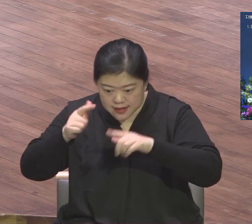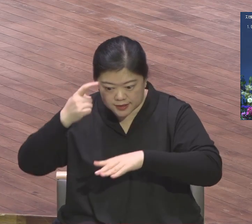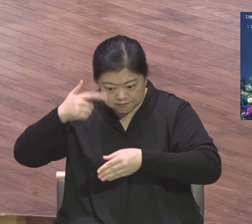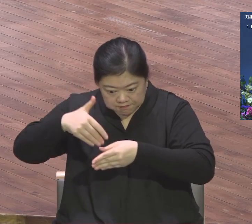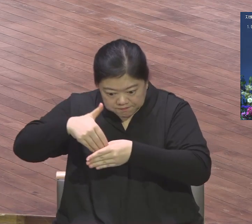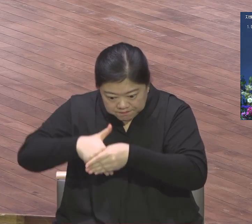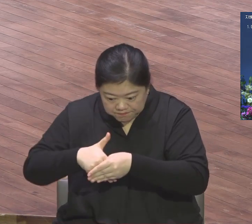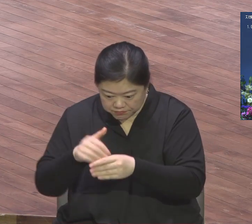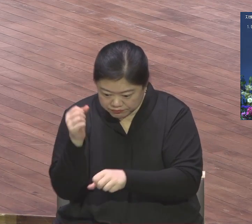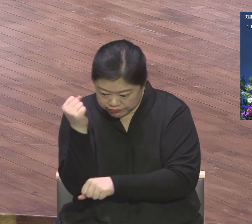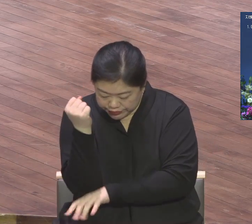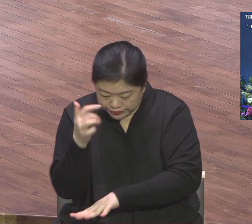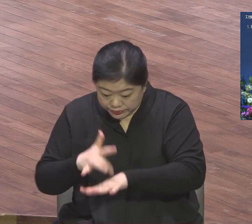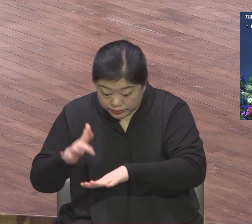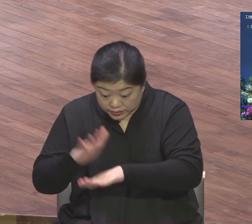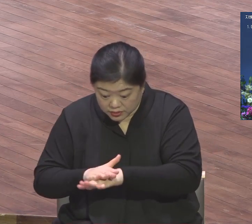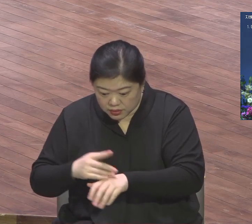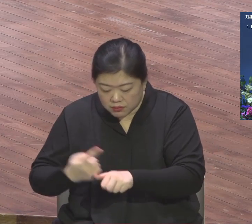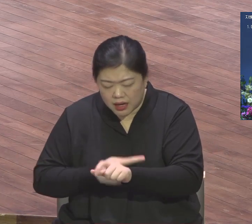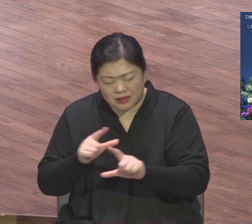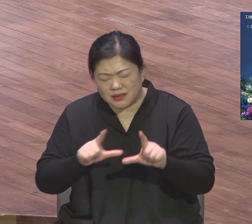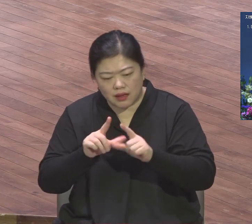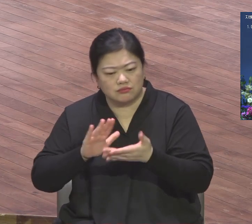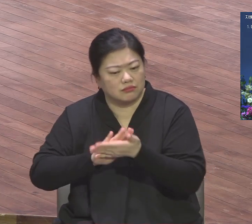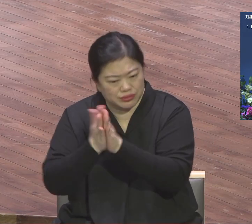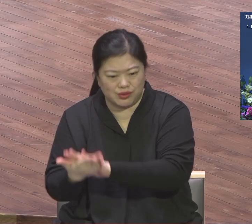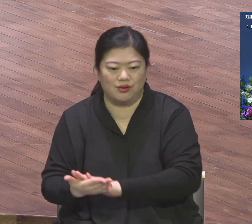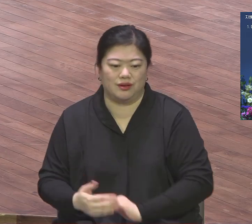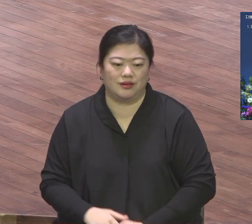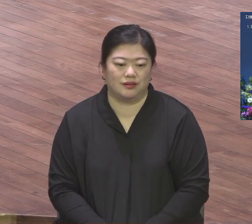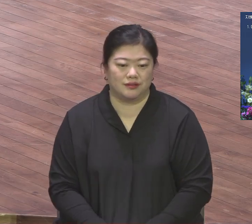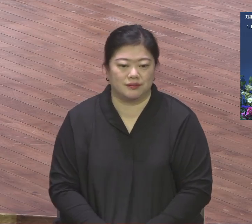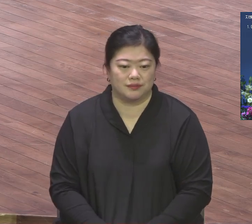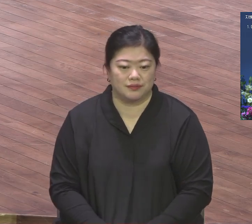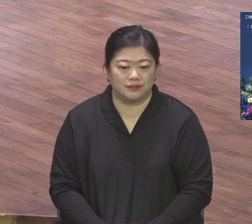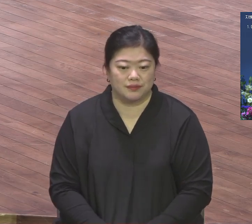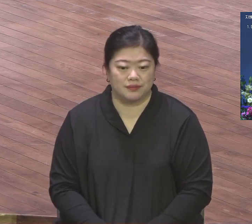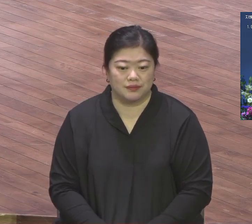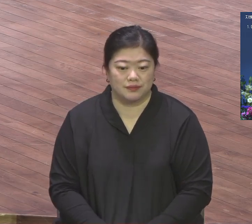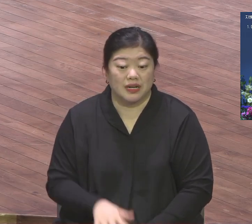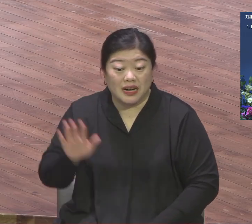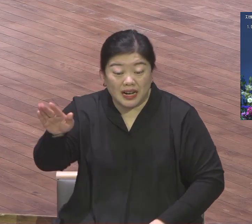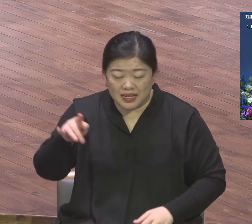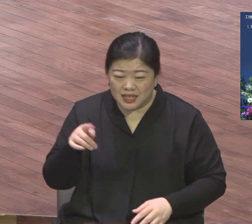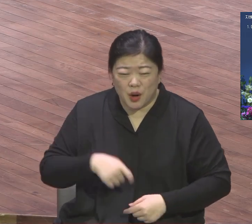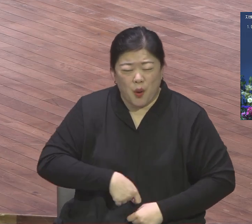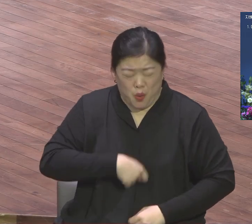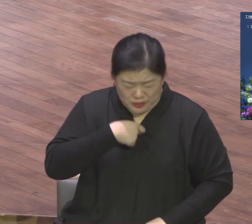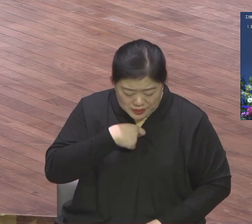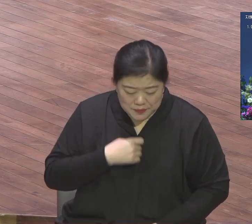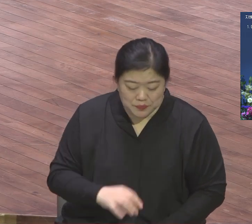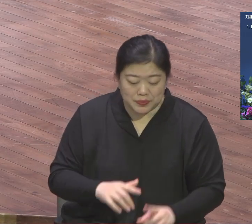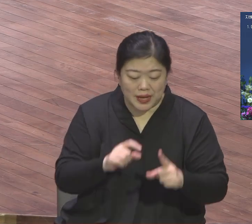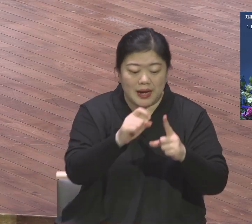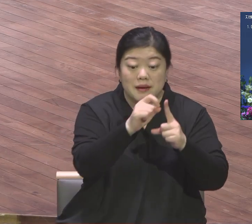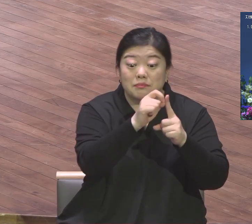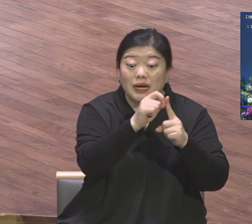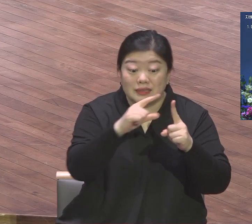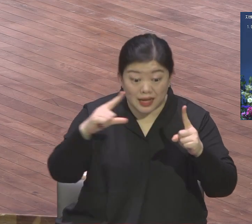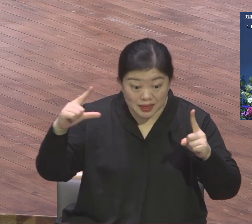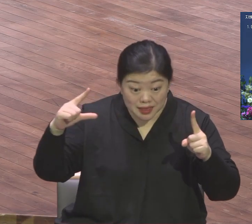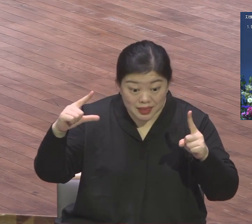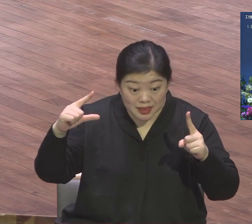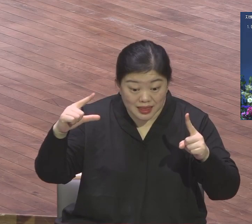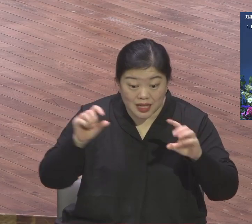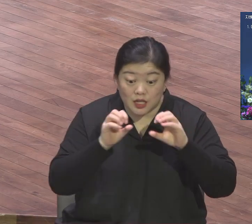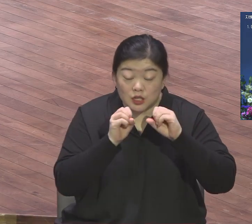하는 겁니다. 어? 우리 청년들 보세요. 그 파키스탄 그 위험한데 막 가가 막 사진 캠프하러 가서 막 하고 오잖아요.